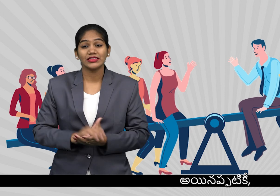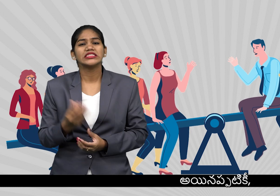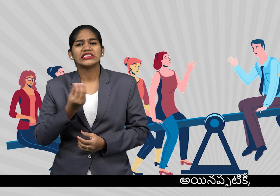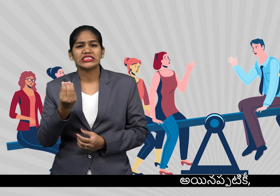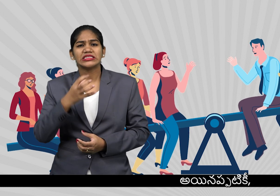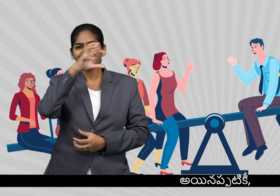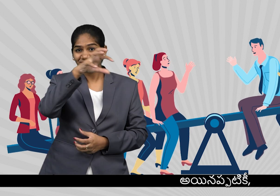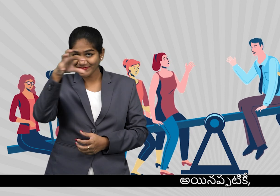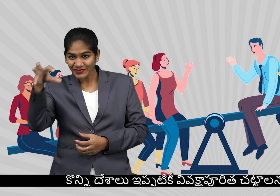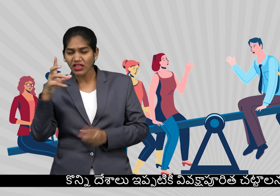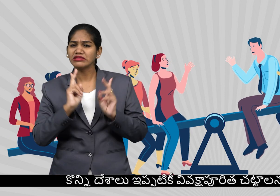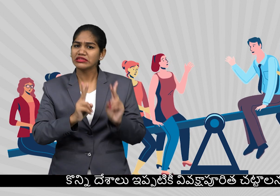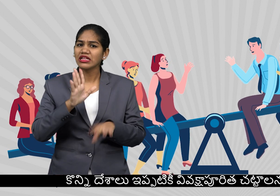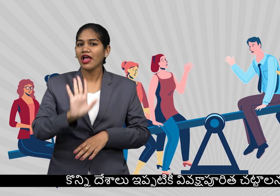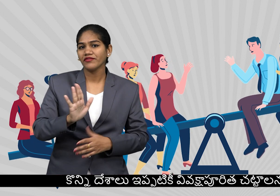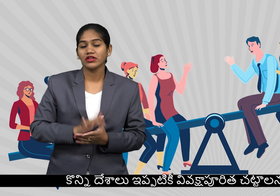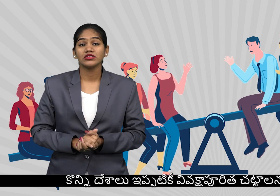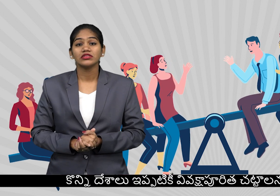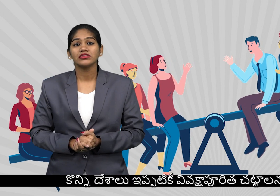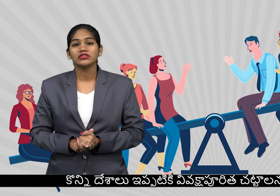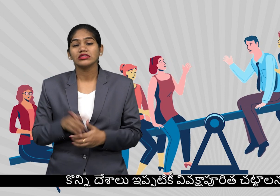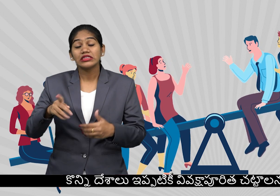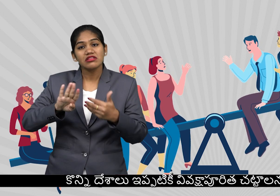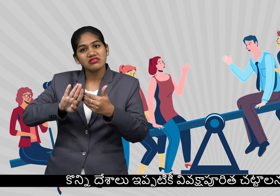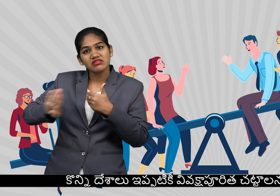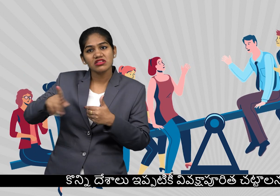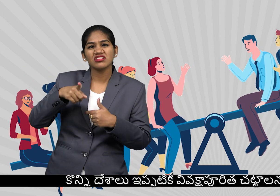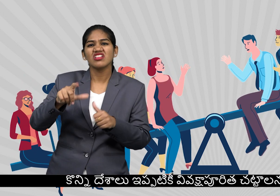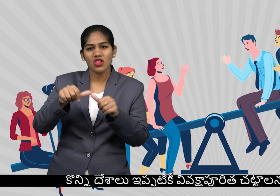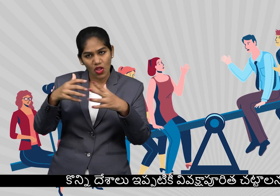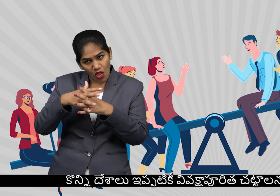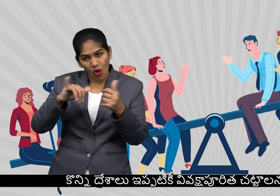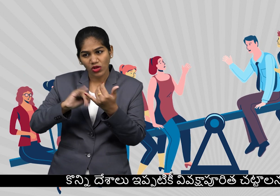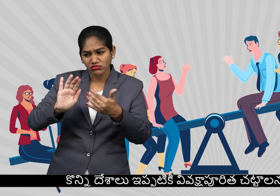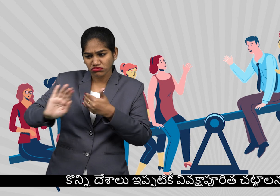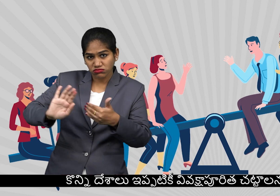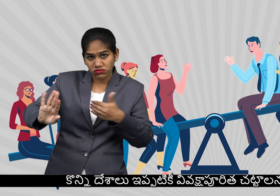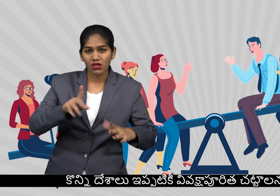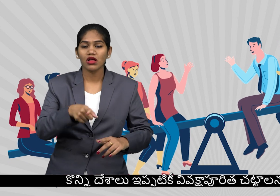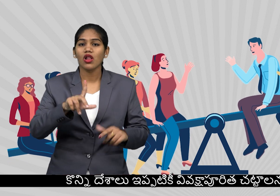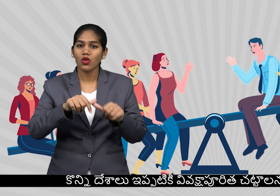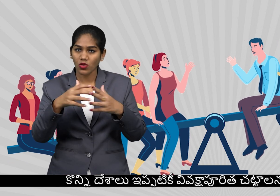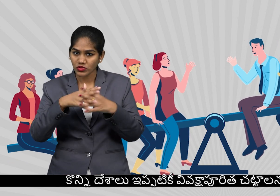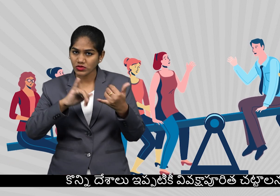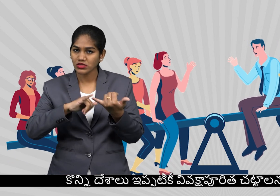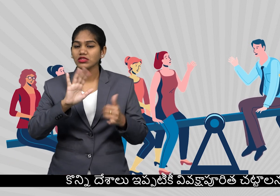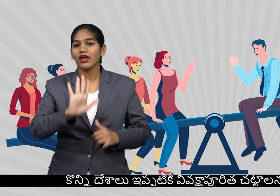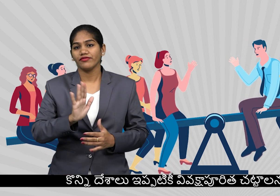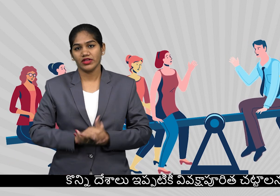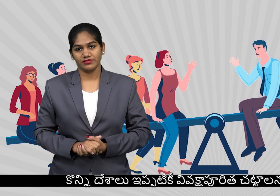అయినప్పటికీ కొన్ని దేశాలు ఇప్పటికీ వివక్షాపూరిత చట్టాలను కలిగి ఉన్నాయి.